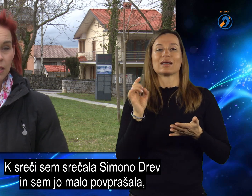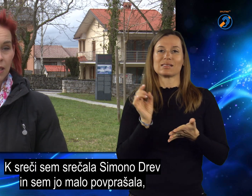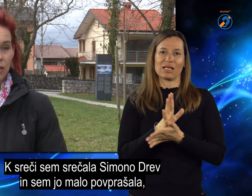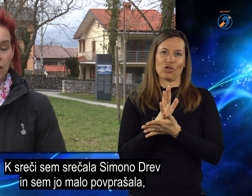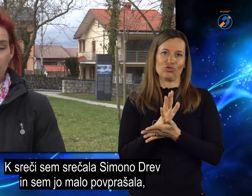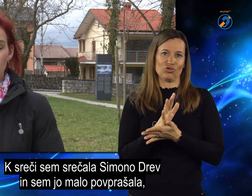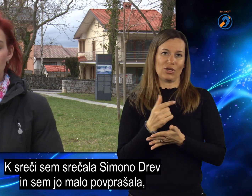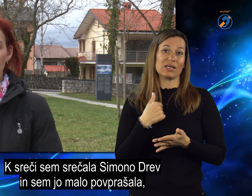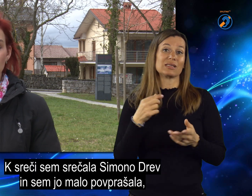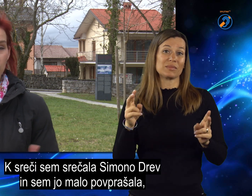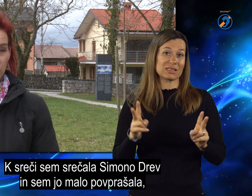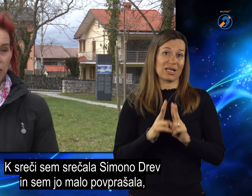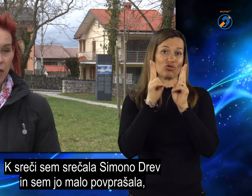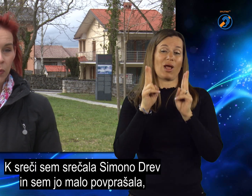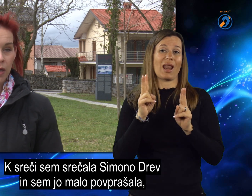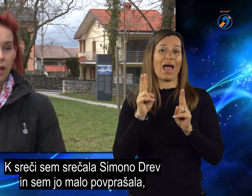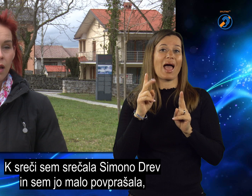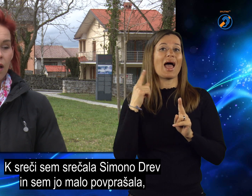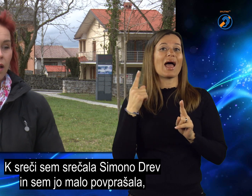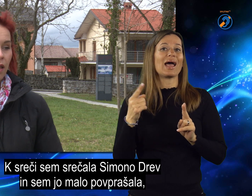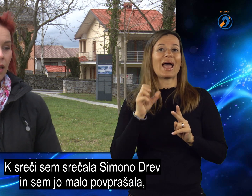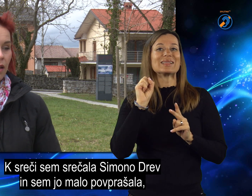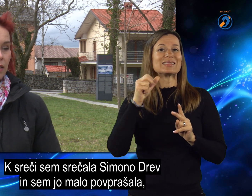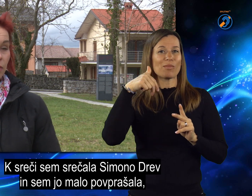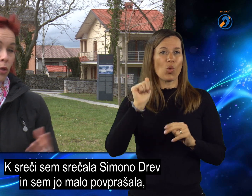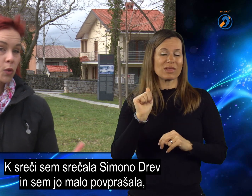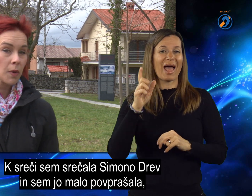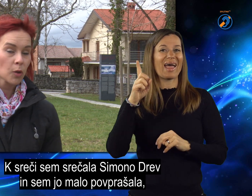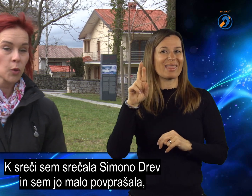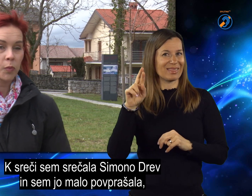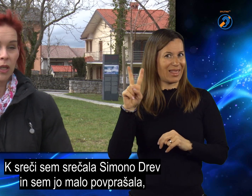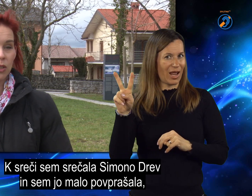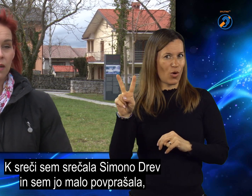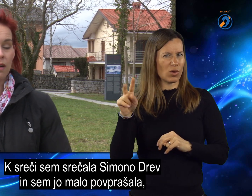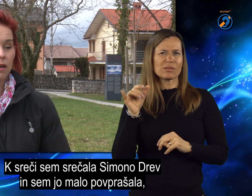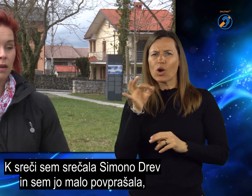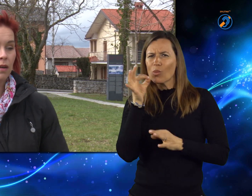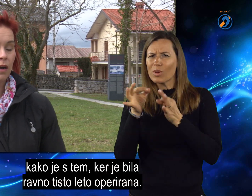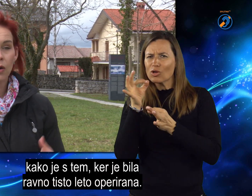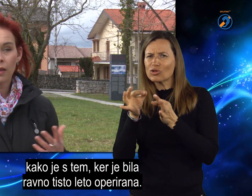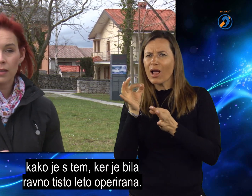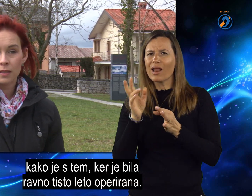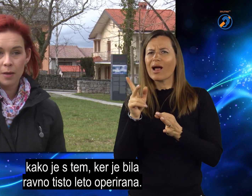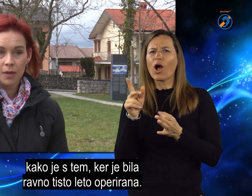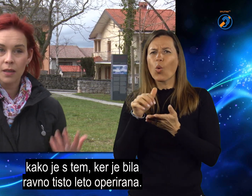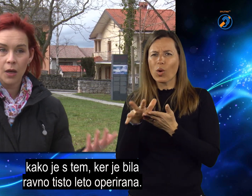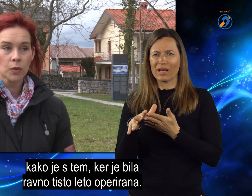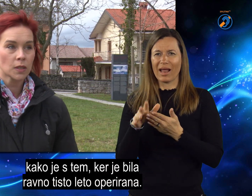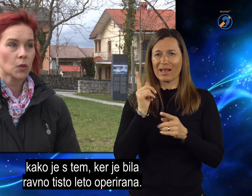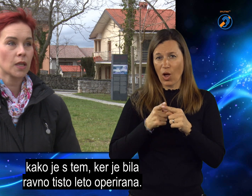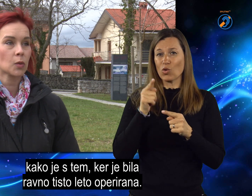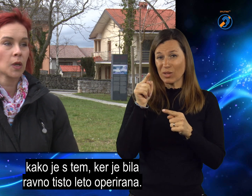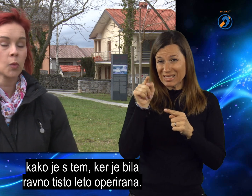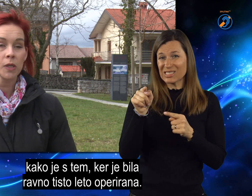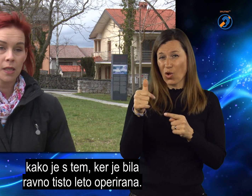sreči sem srečala Simono Drev in sem jo tudi malo vprašala, kako je s tem, ker je ravno